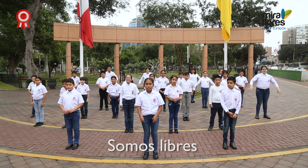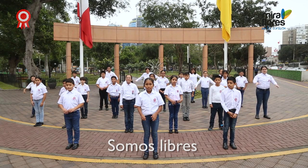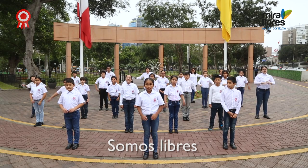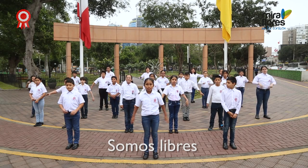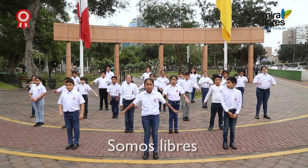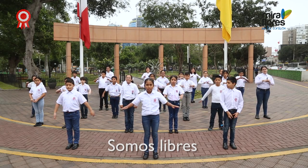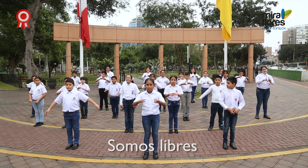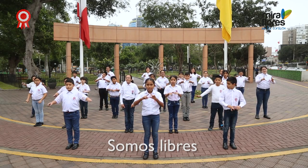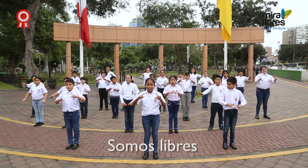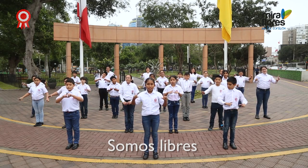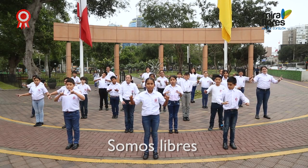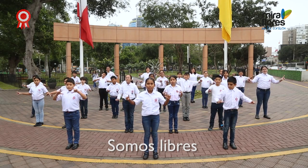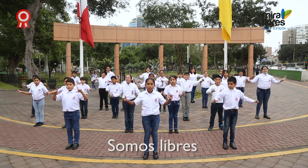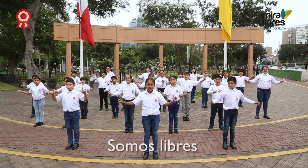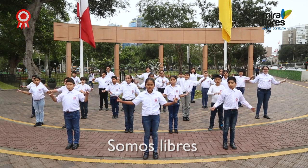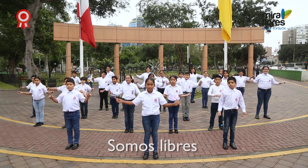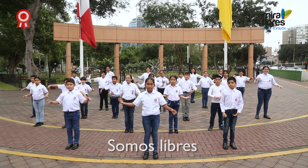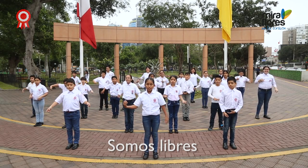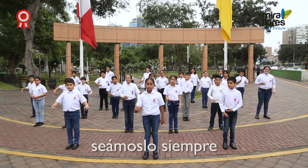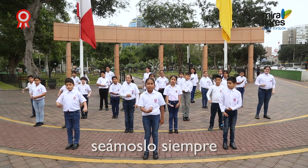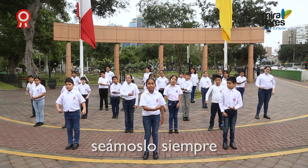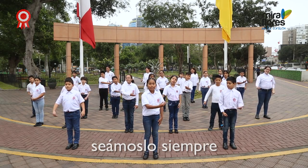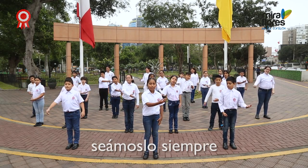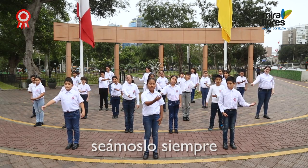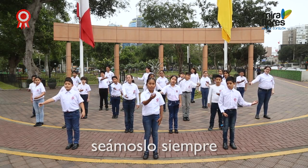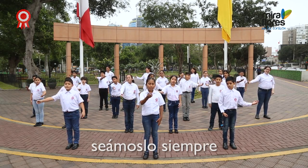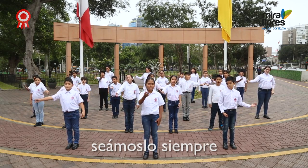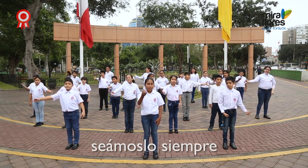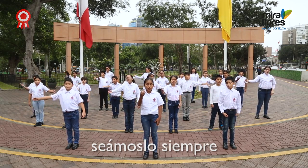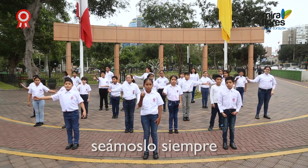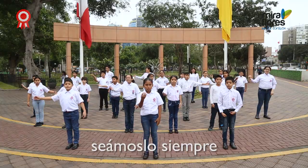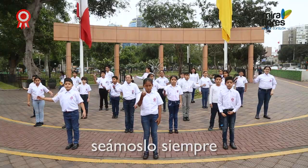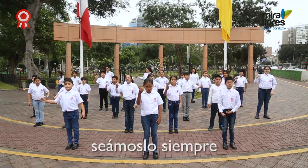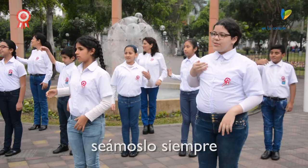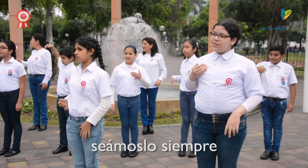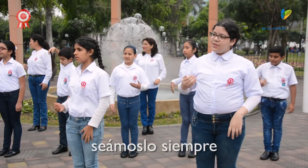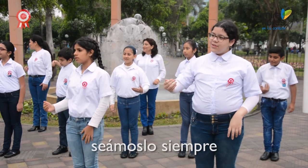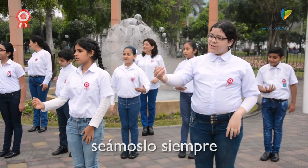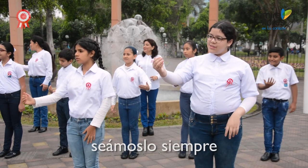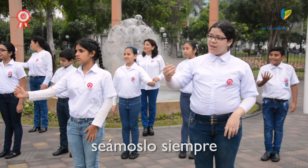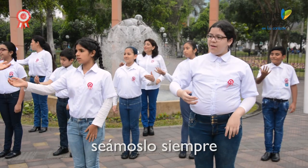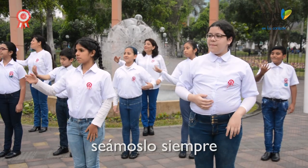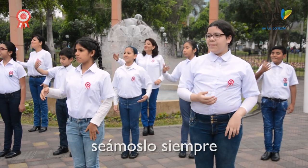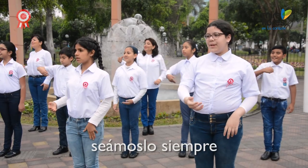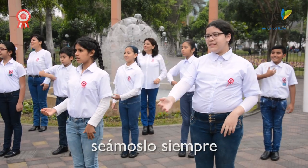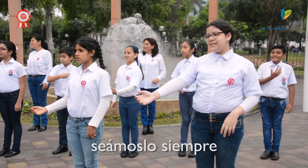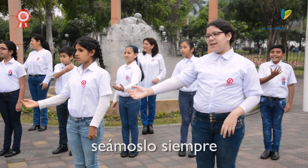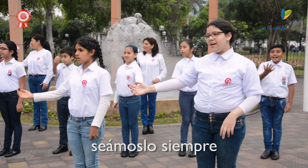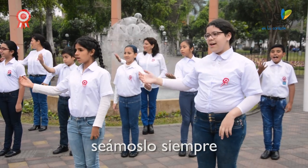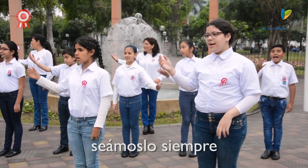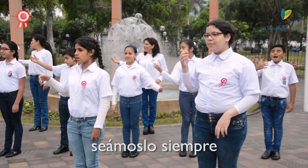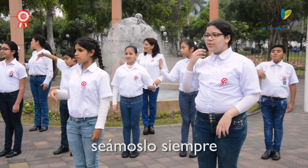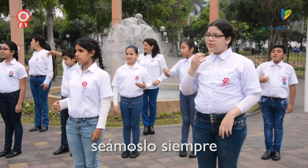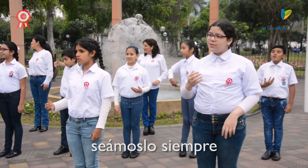como libres seamos, los siempre seamos,